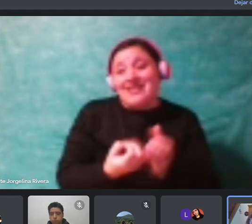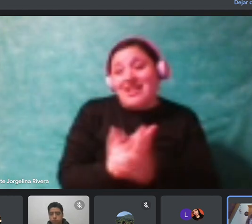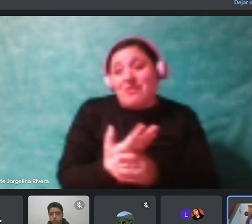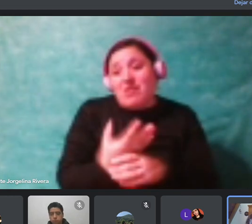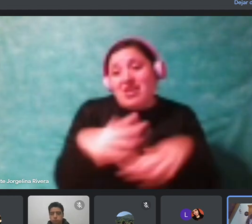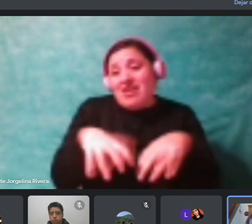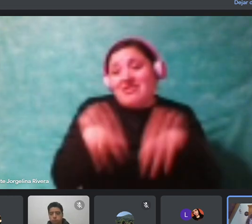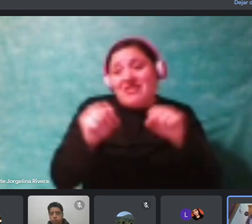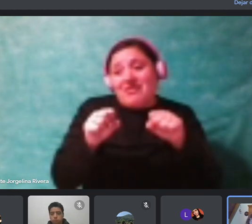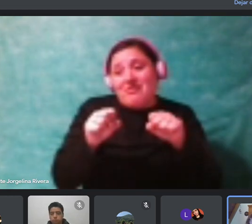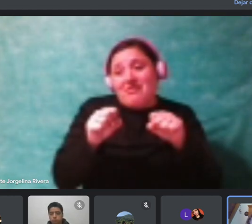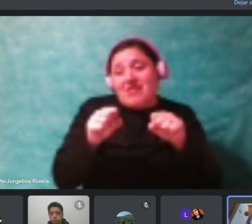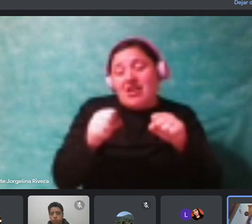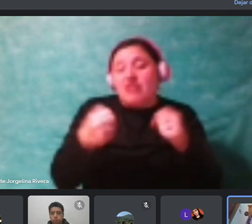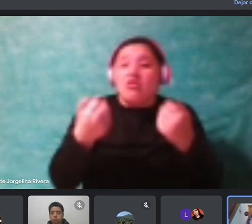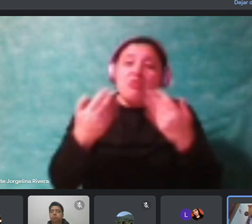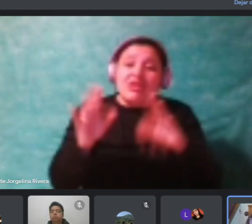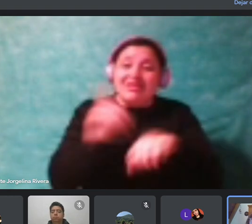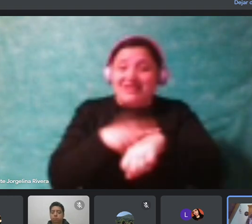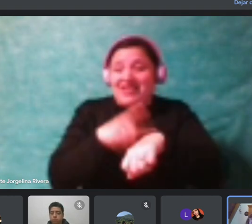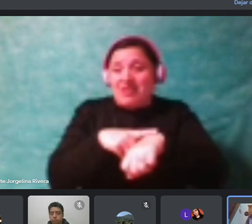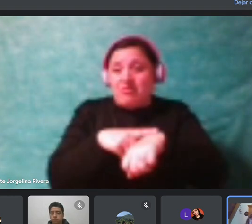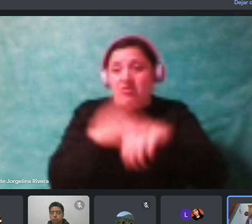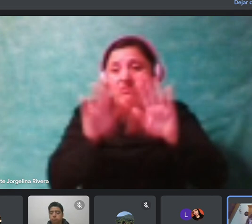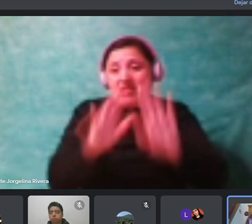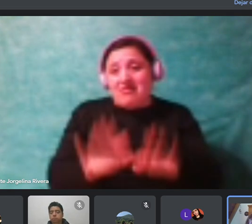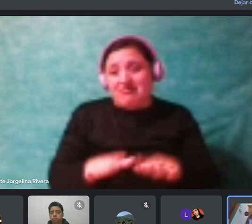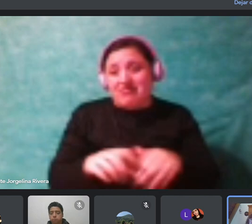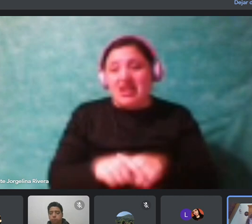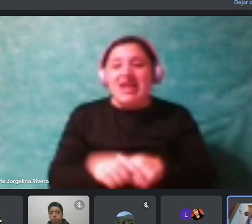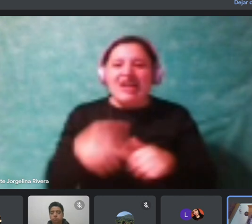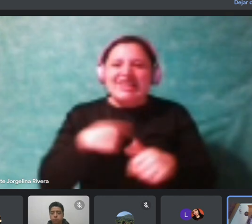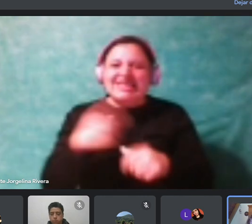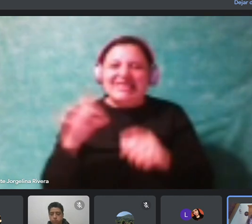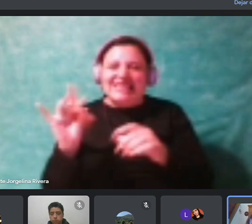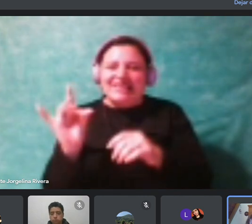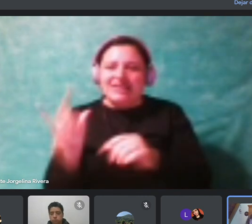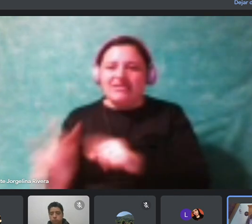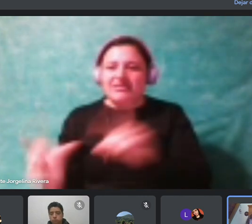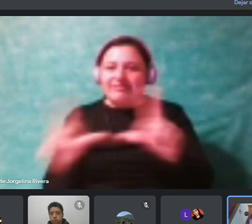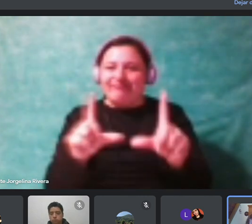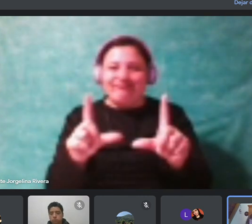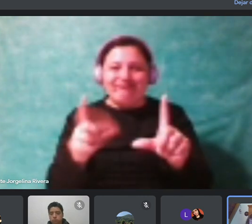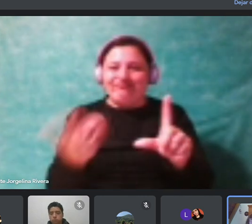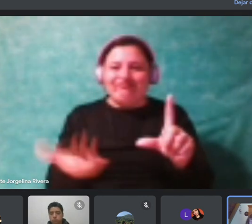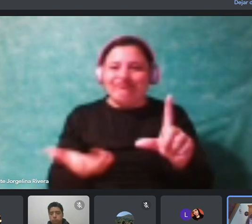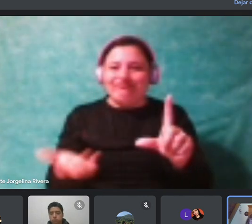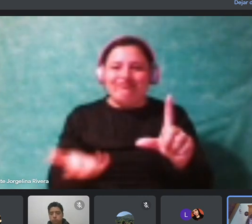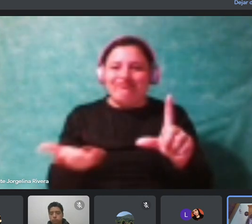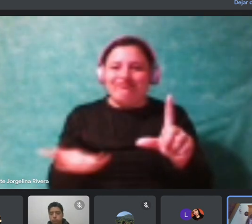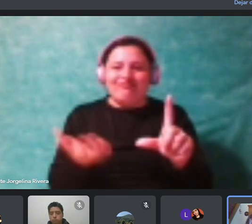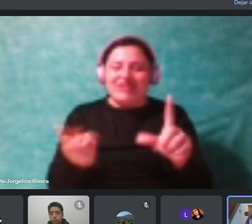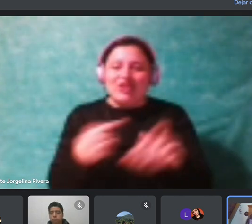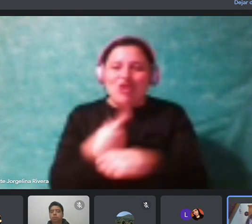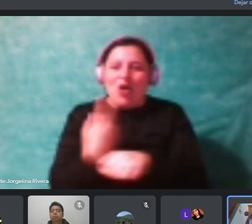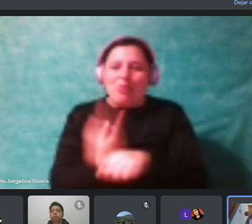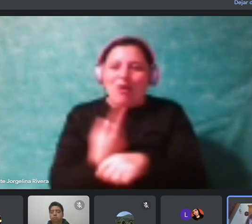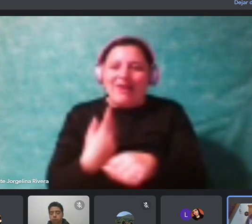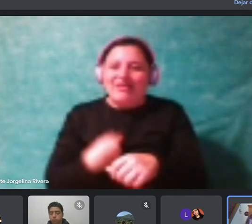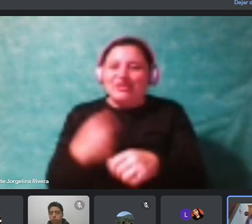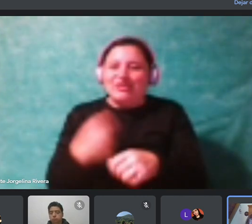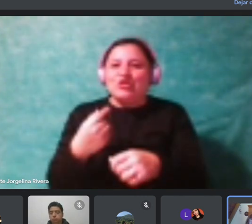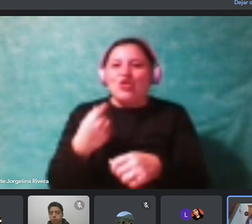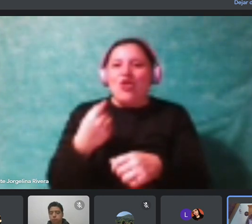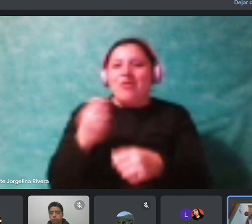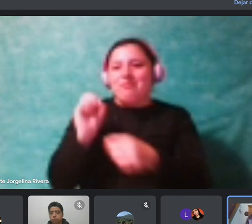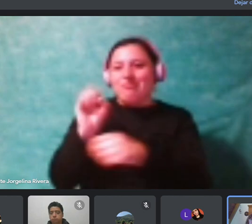empezar a hacerla. Pero es muy difícil que yo comparta la pantalla esto y después acá, o sea, por eso se las mandé